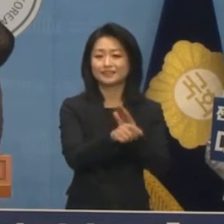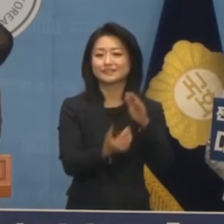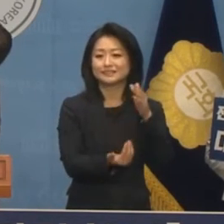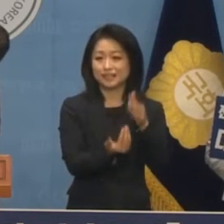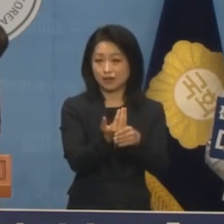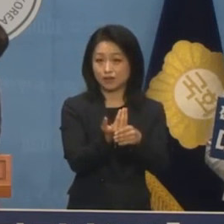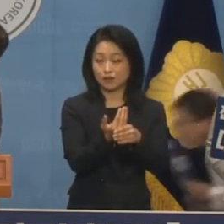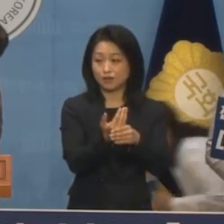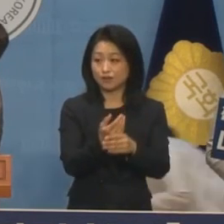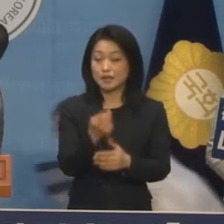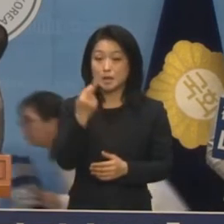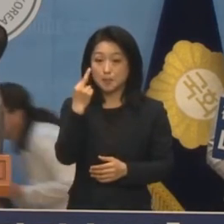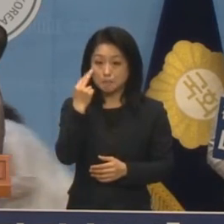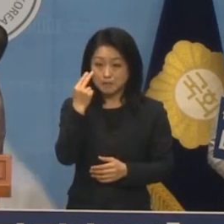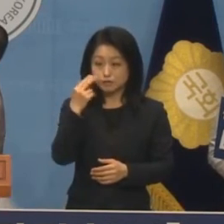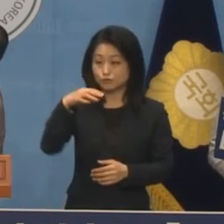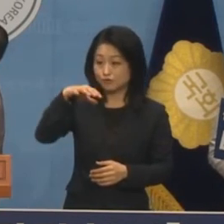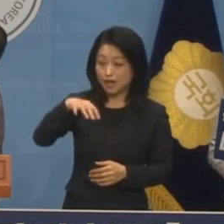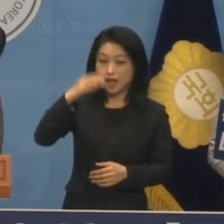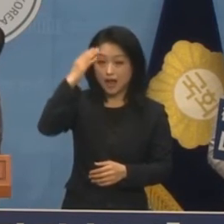이게 미주 한국일보에 실린 겁니다.